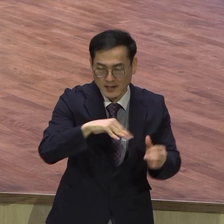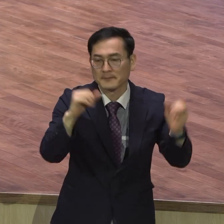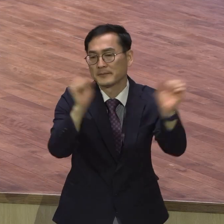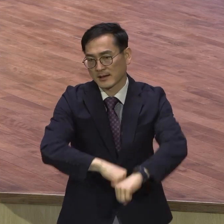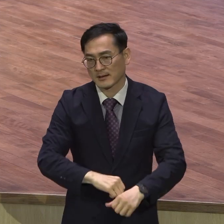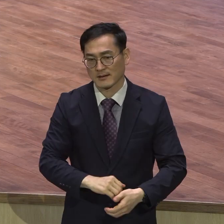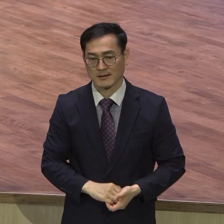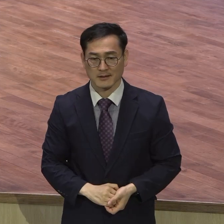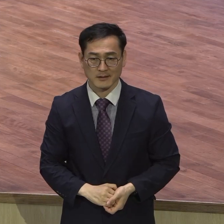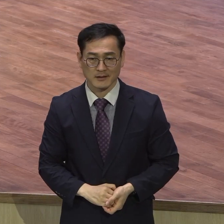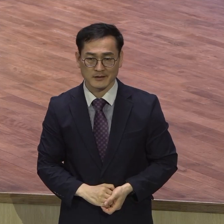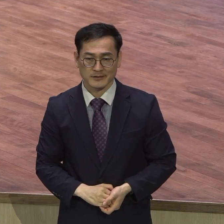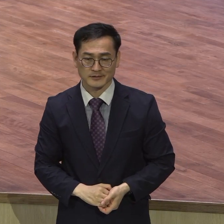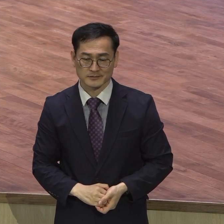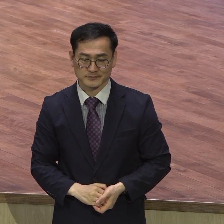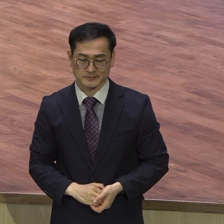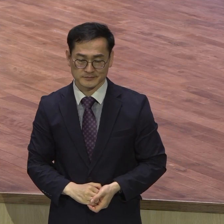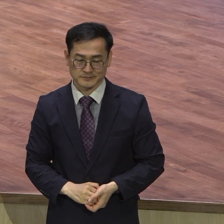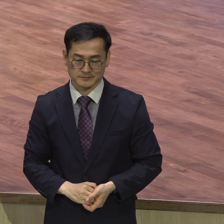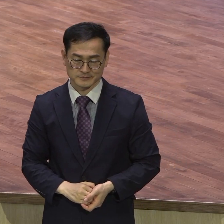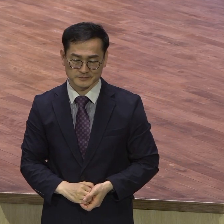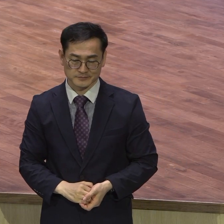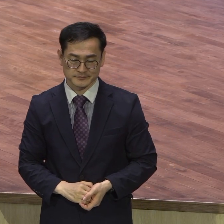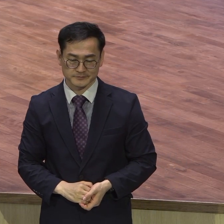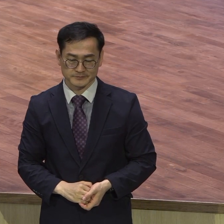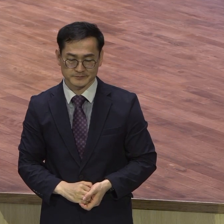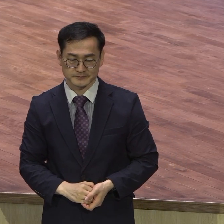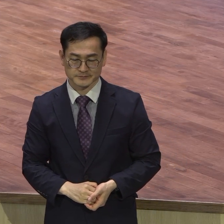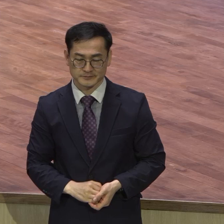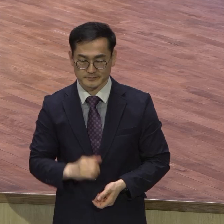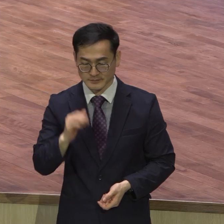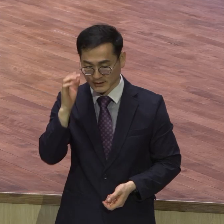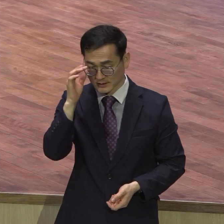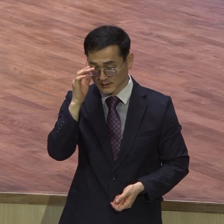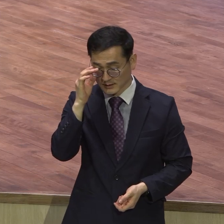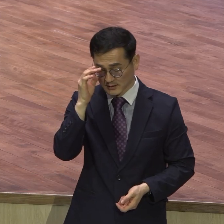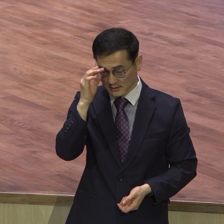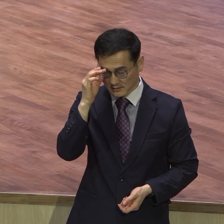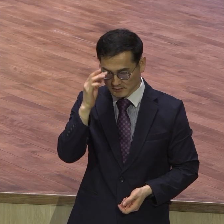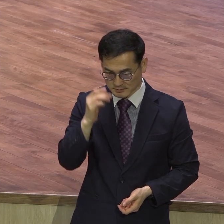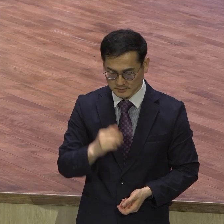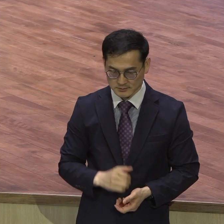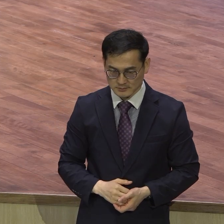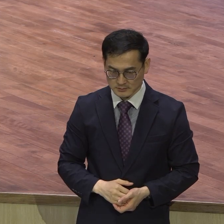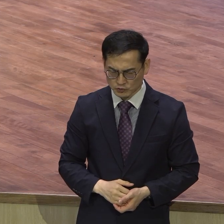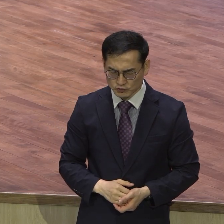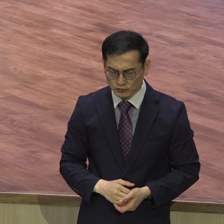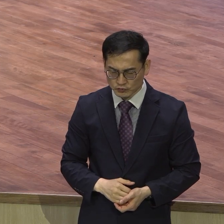지금도요. 목회자 한 사람이 어떤 영적 상태를 가지고 있느냐